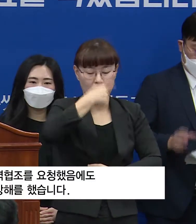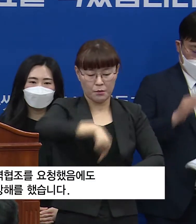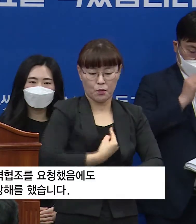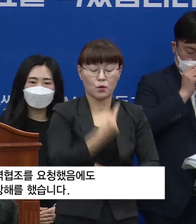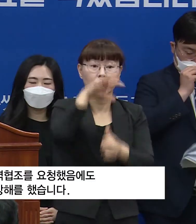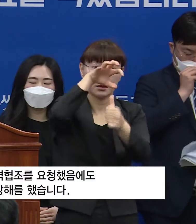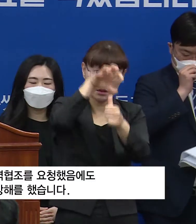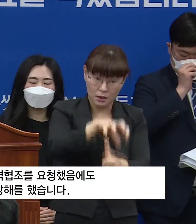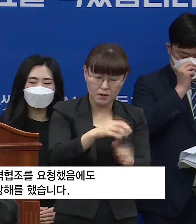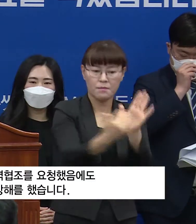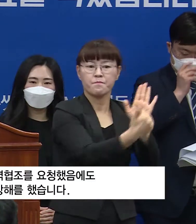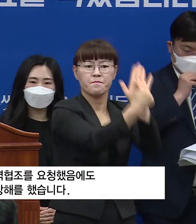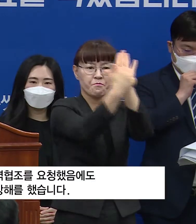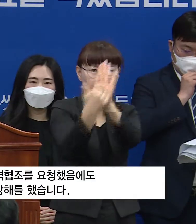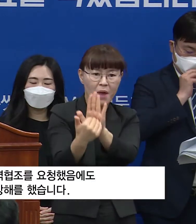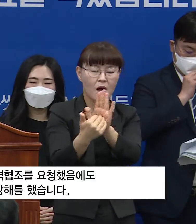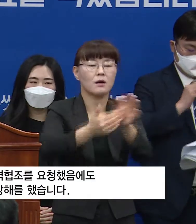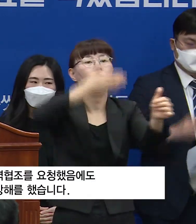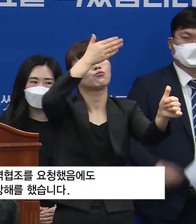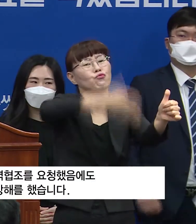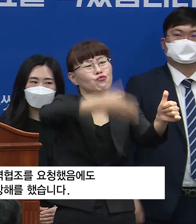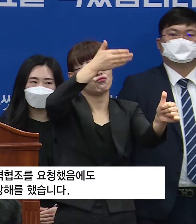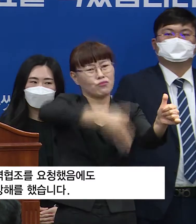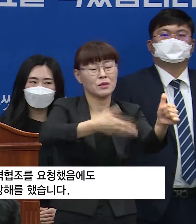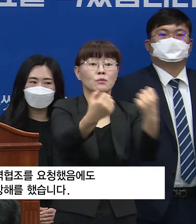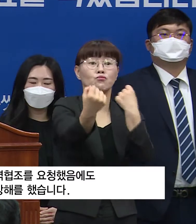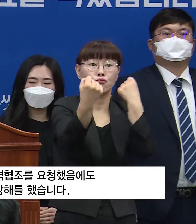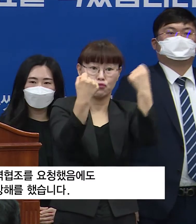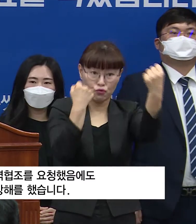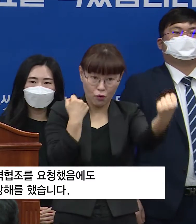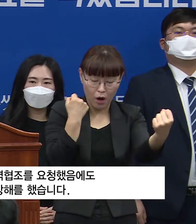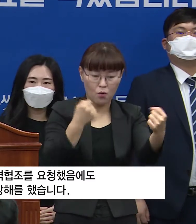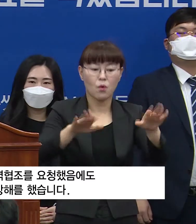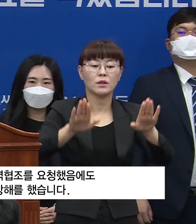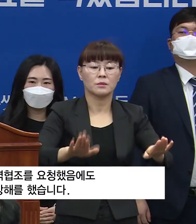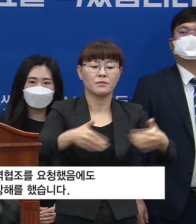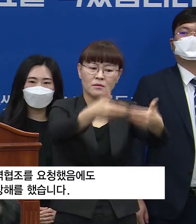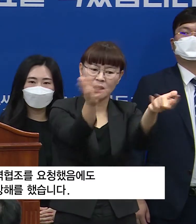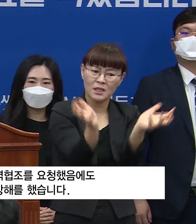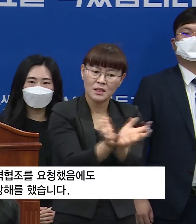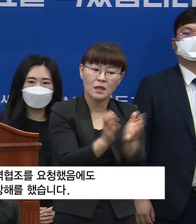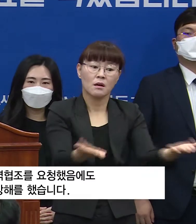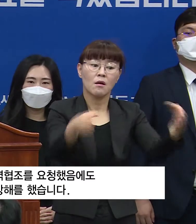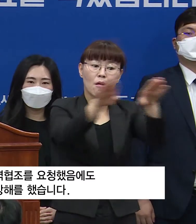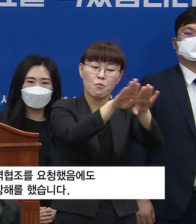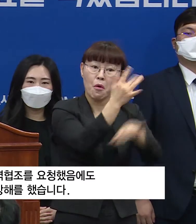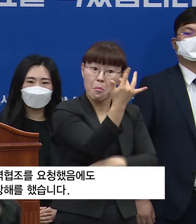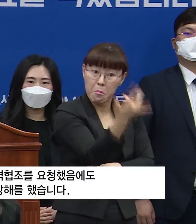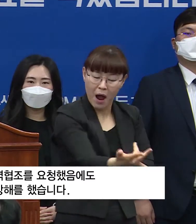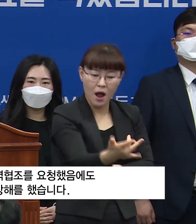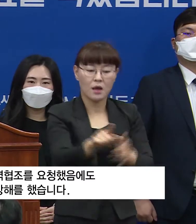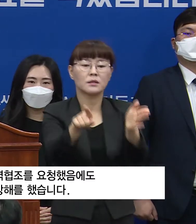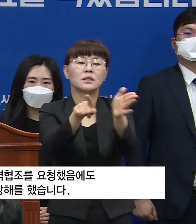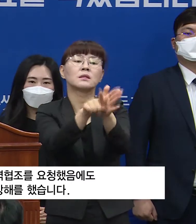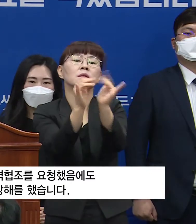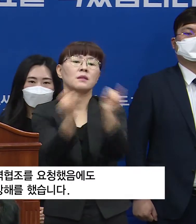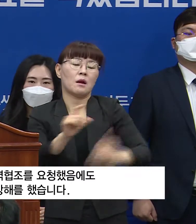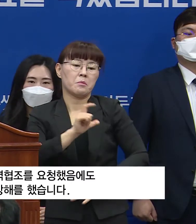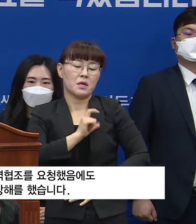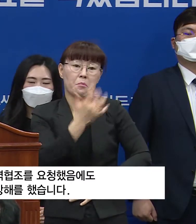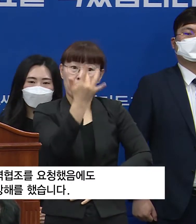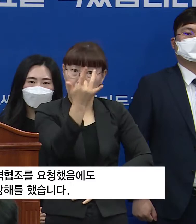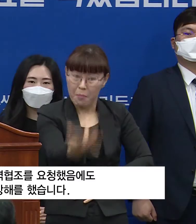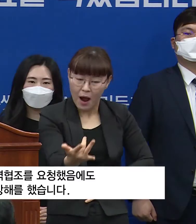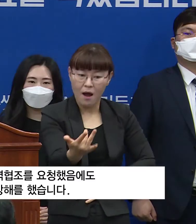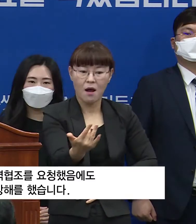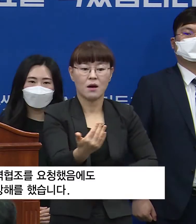자가격리 방역 협조를 요청하였음에도 불구하고 집합시설 누락, 신도 명단 누락 등